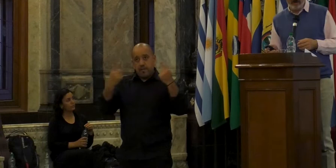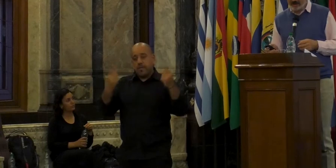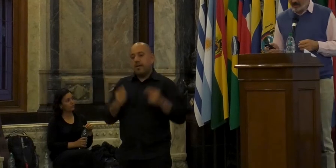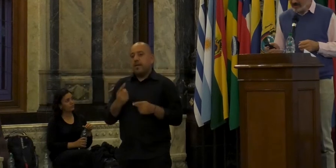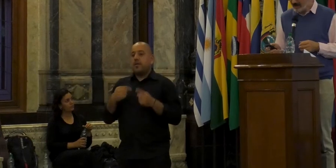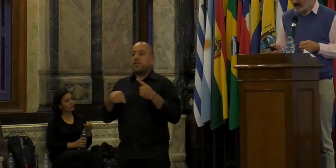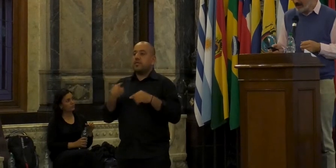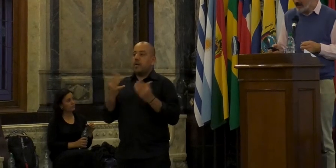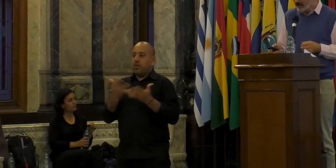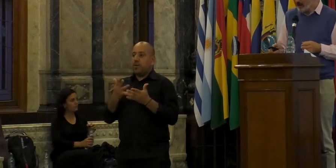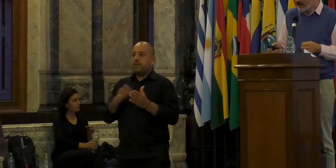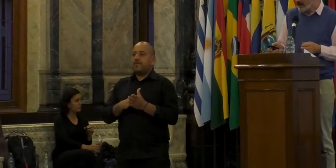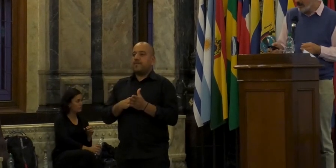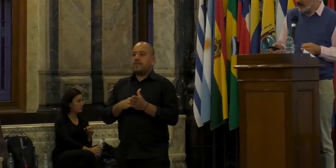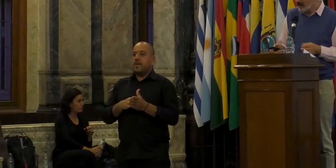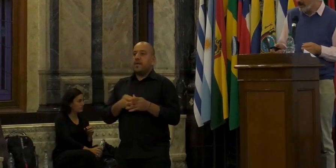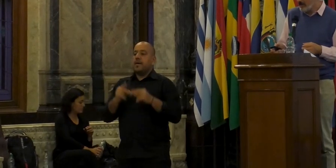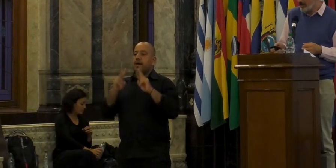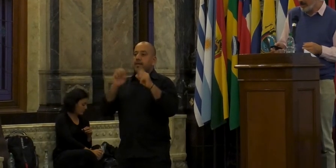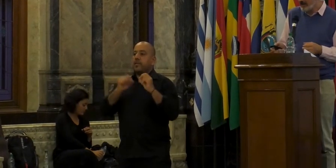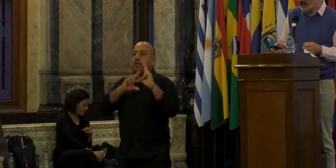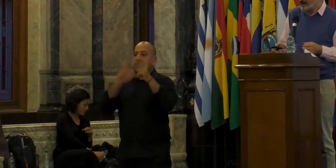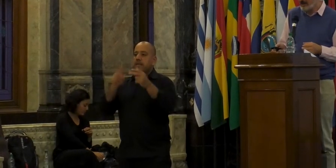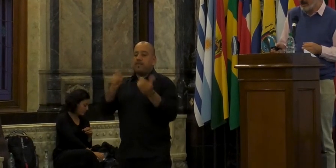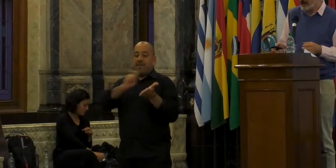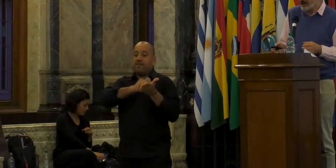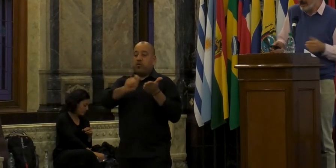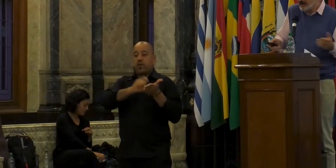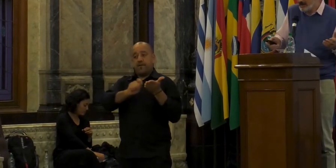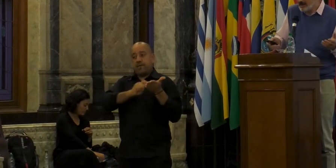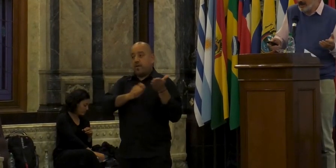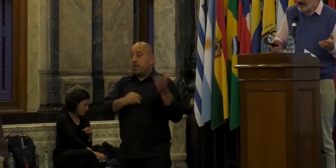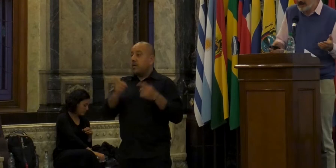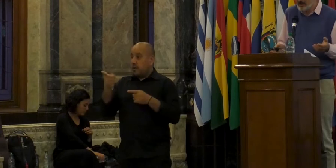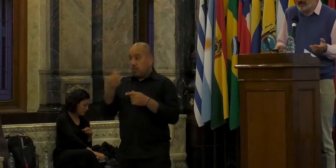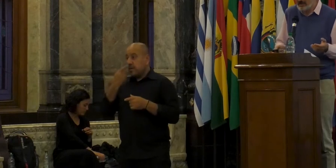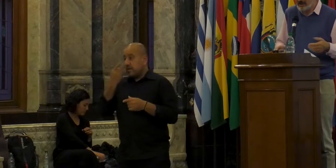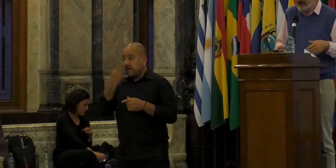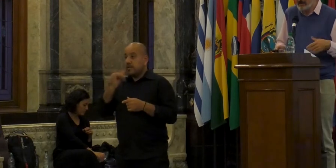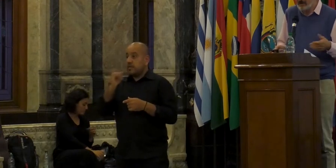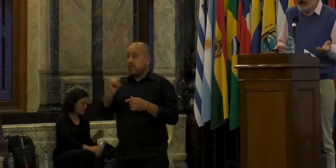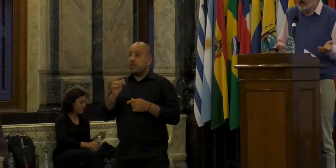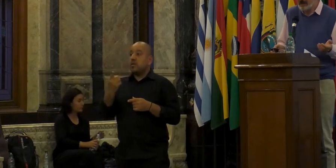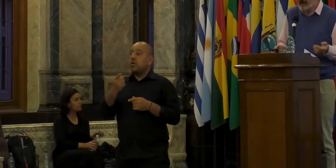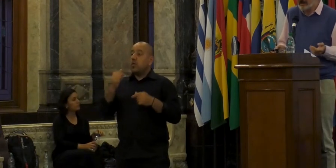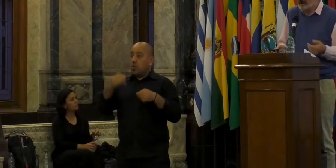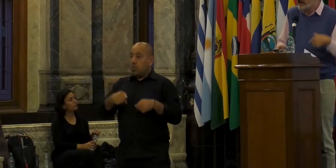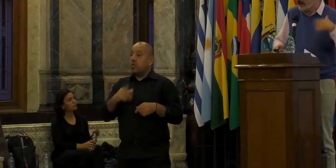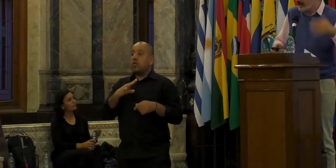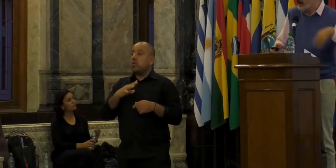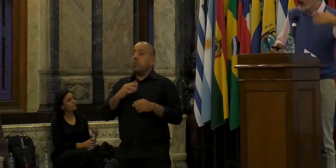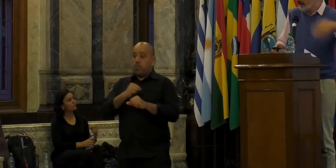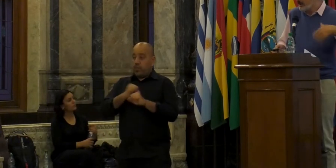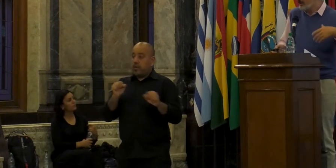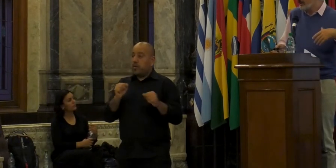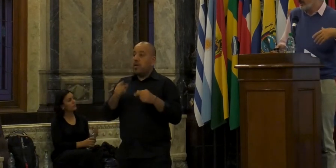a permitir que me salte las recomendaciones bibliográficas. Al que le interese la charla, pues me vais a tener estos días súper encantado de